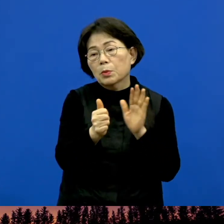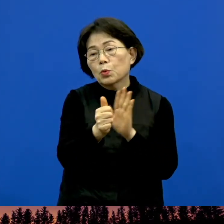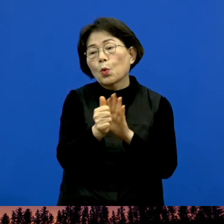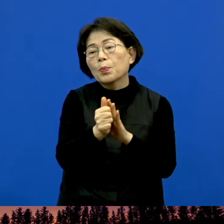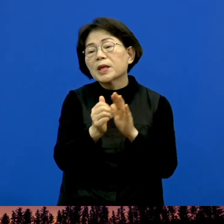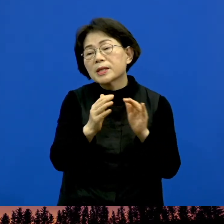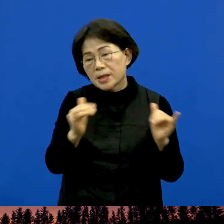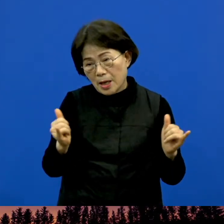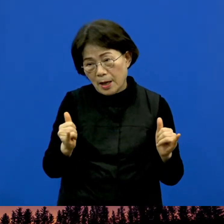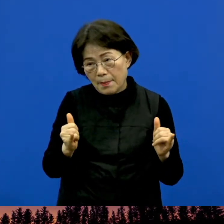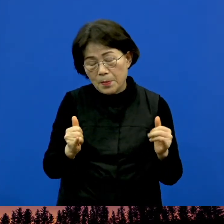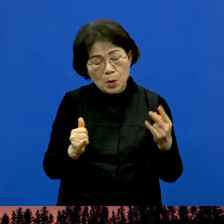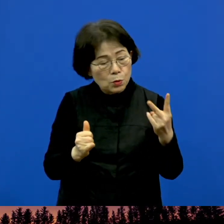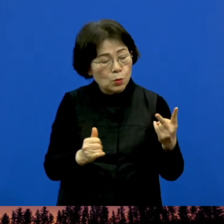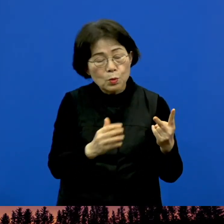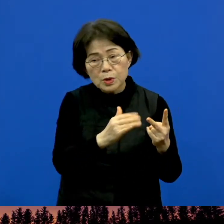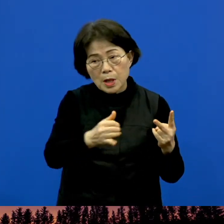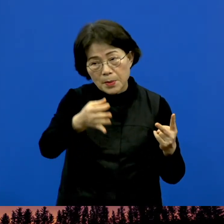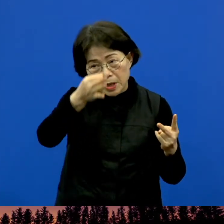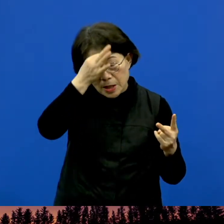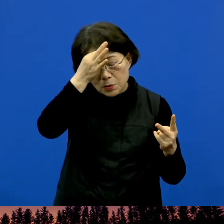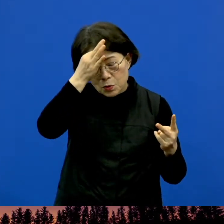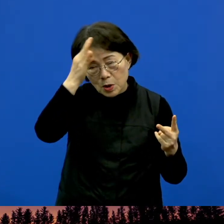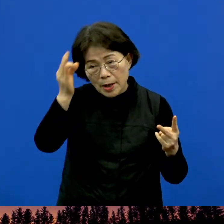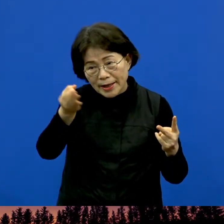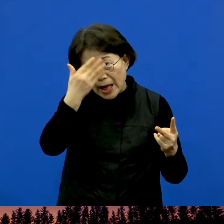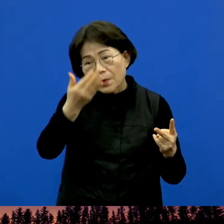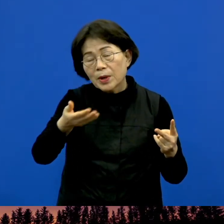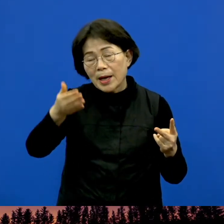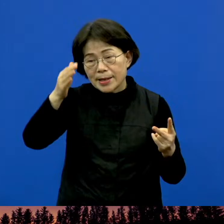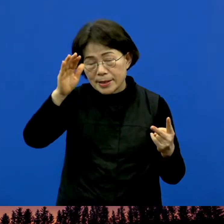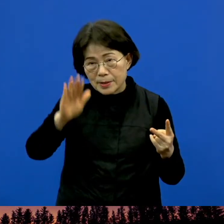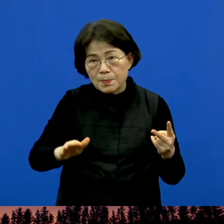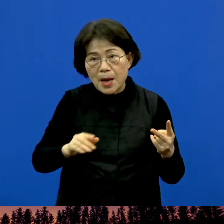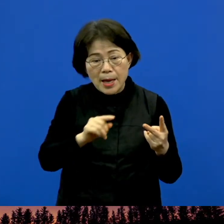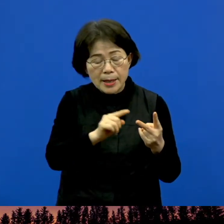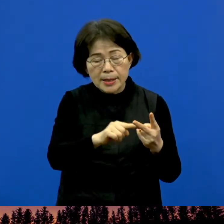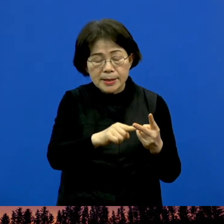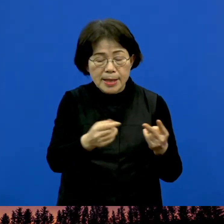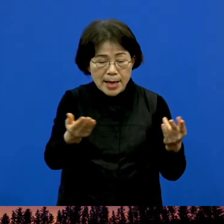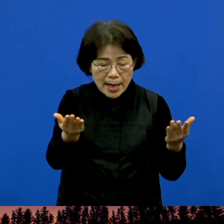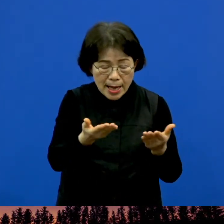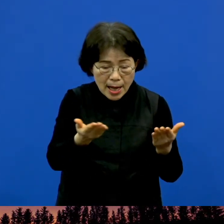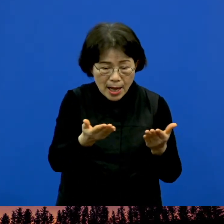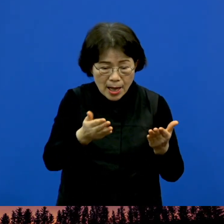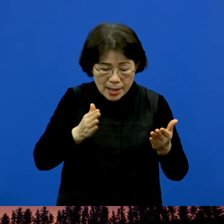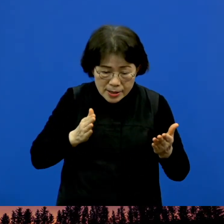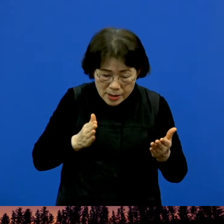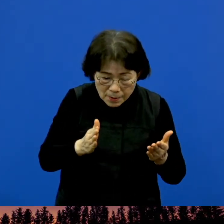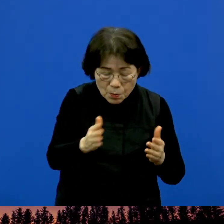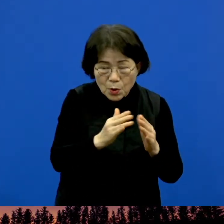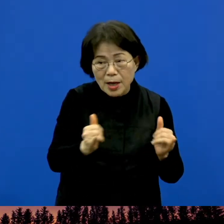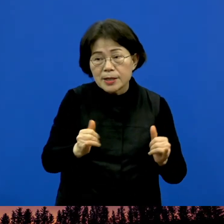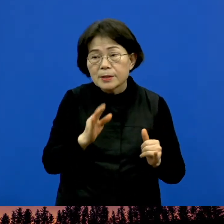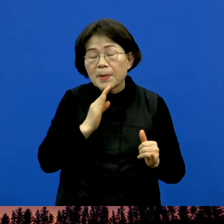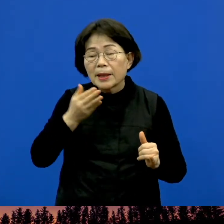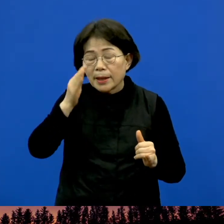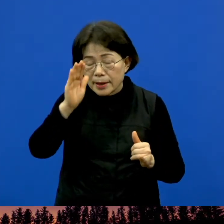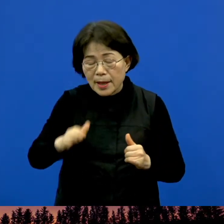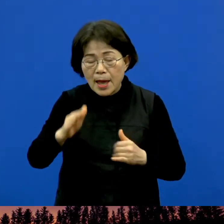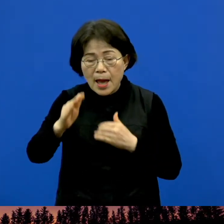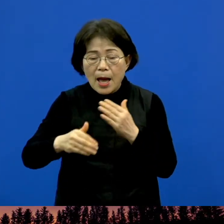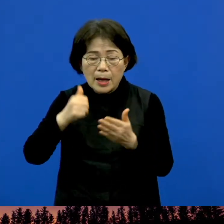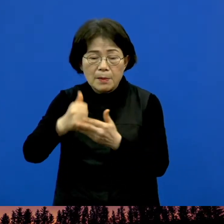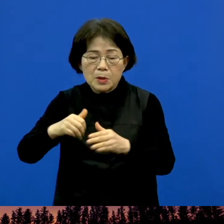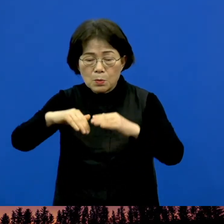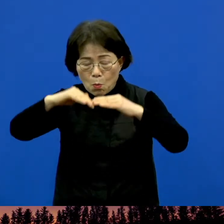부살렐과 오홀리압은 기술에서 탁월함을 가졌지만 그것을 업으로 하고 살았던 사람이지만 하나님께서 그들에게